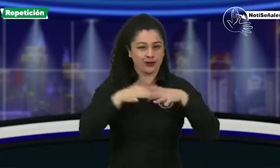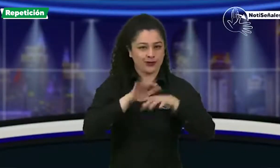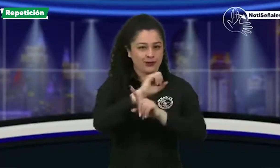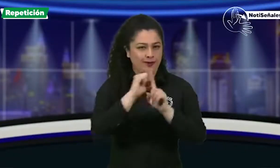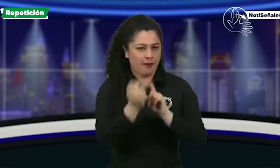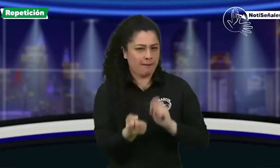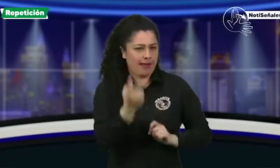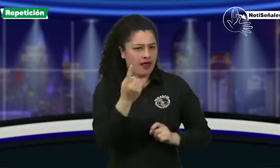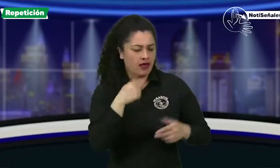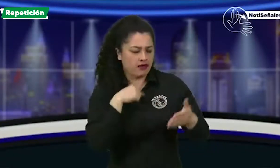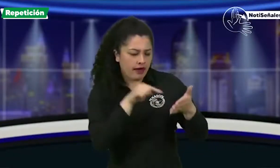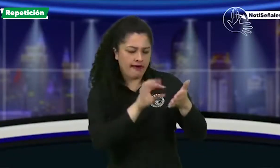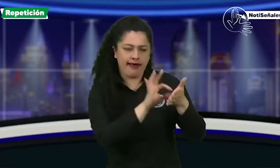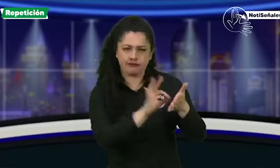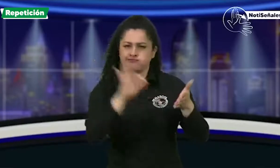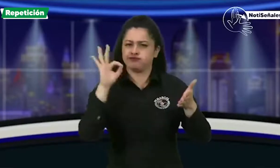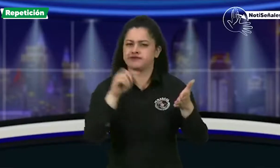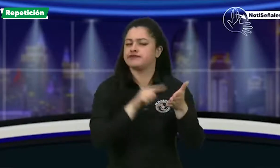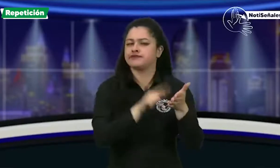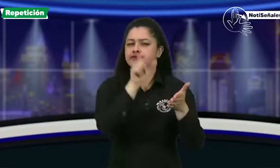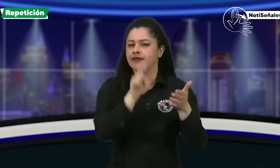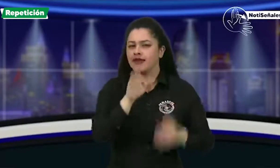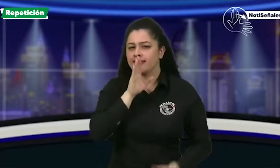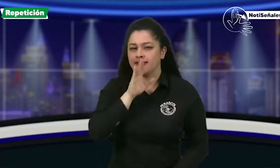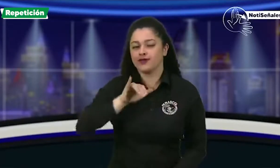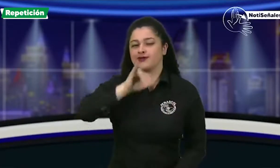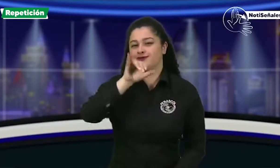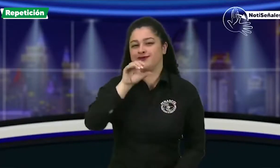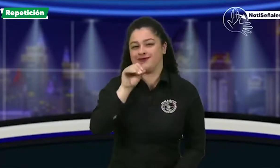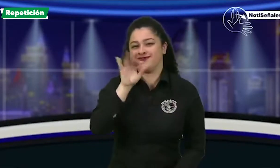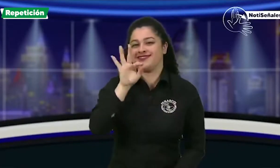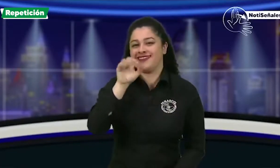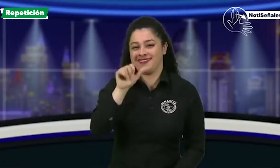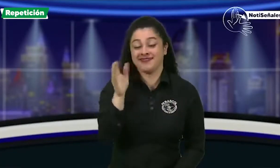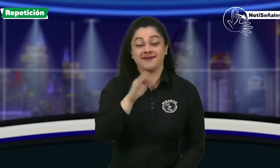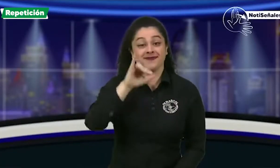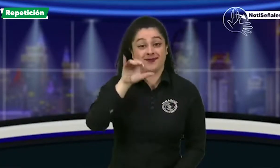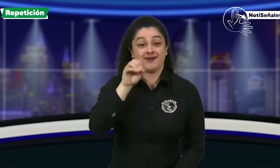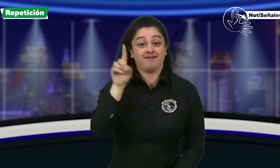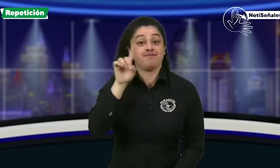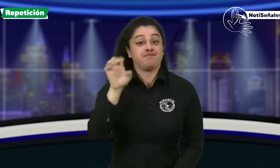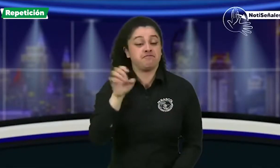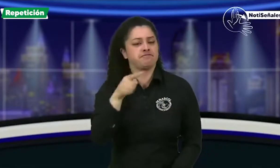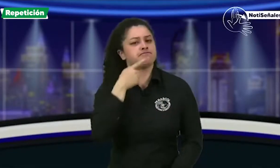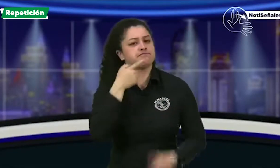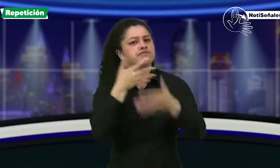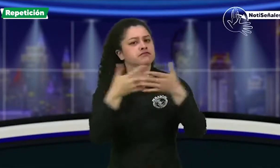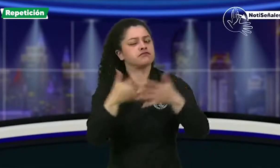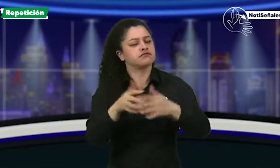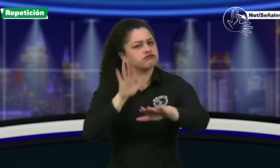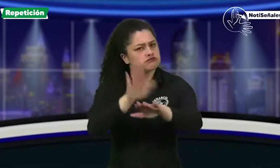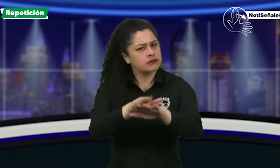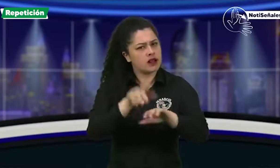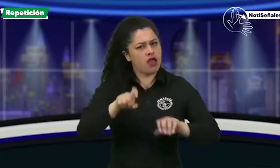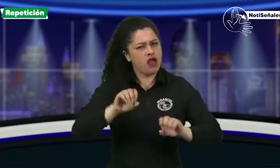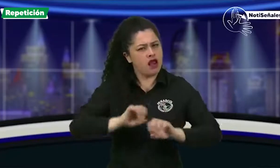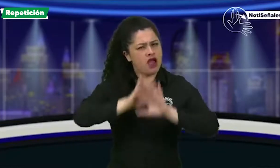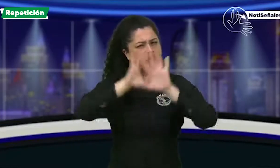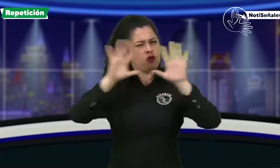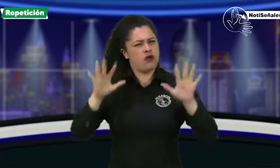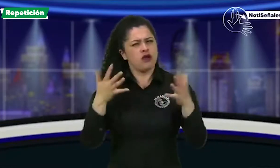que bien todo esto que se está hablando y también vemos un comentario en nuestras redes sociales de Jota José que